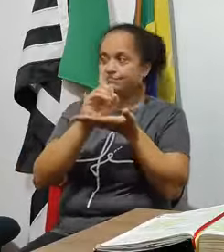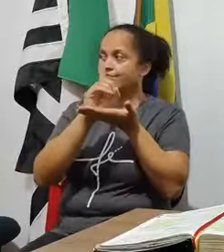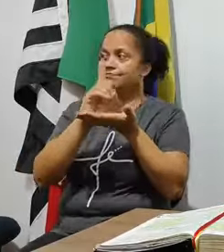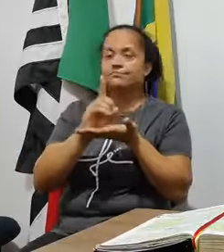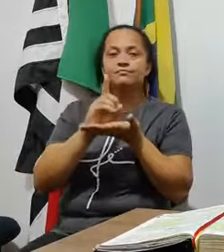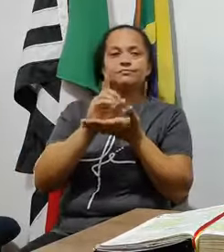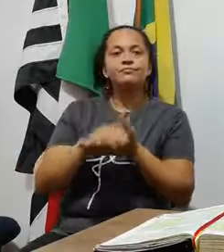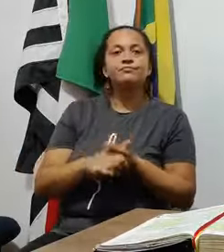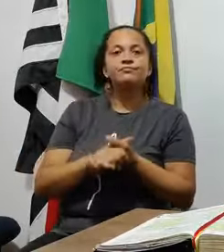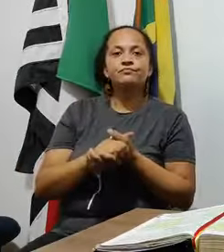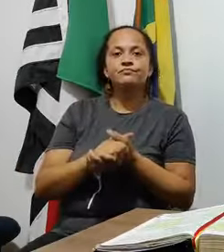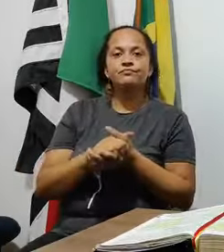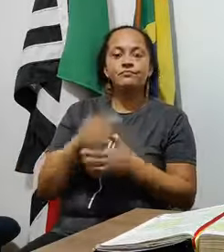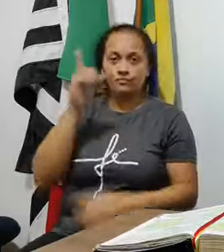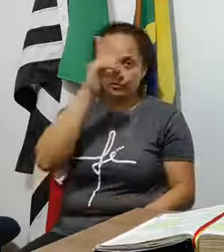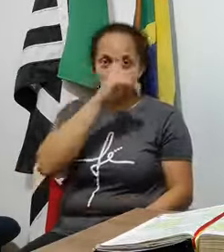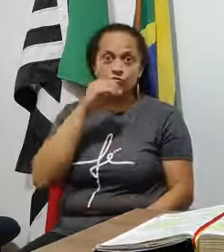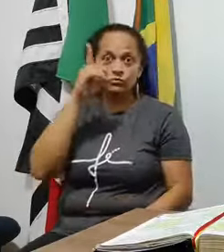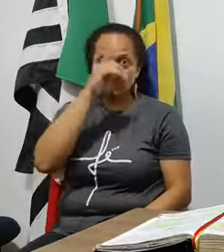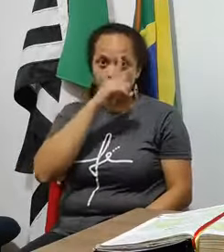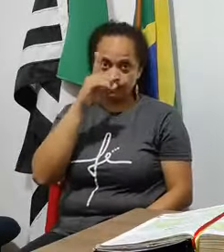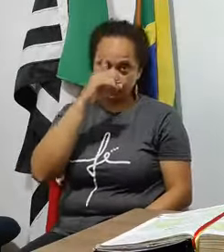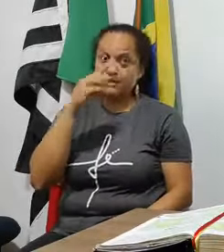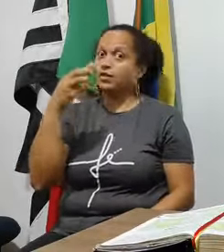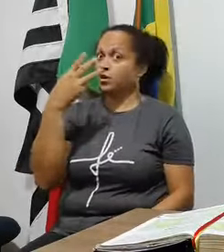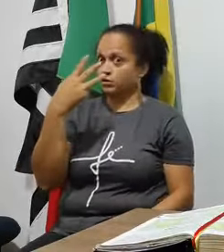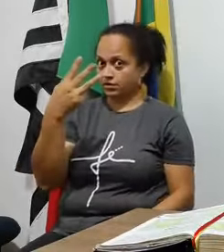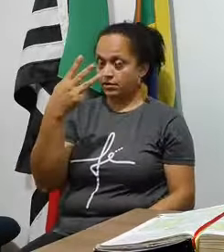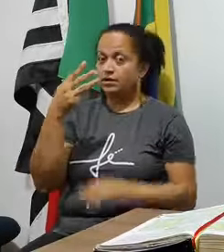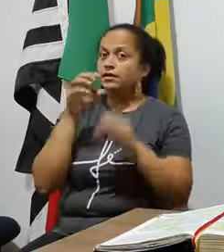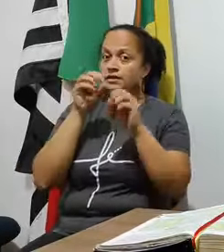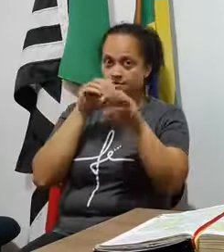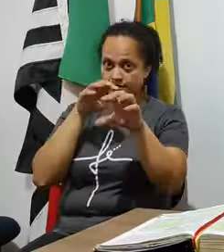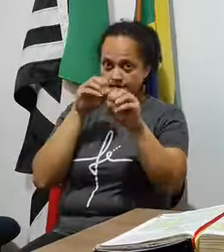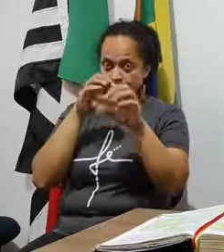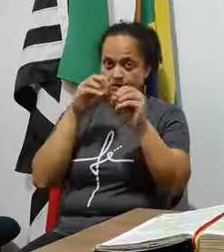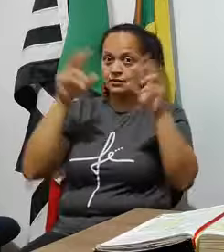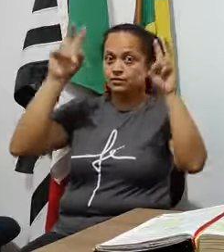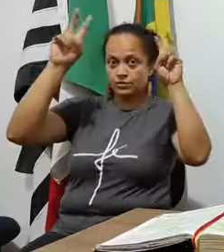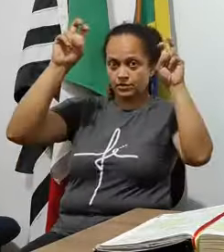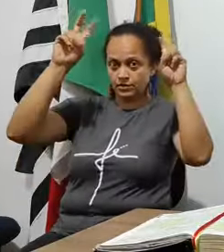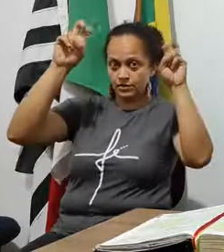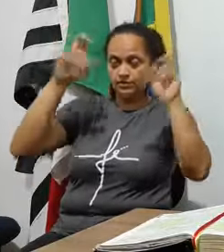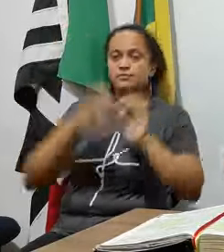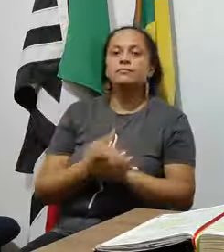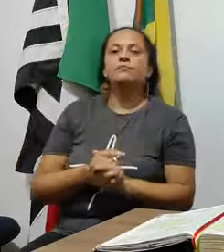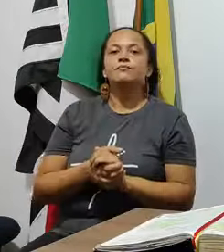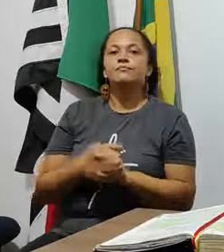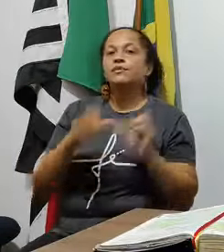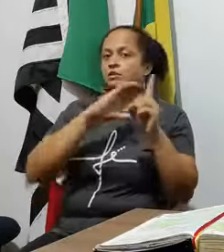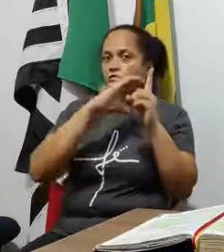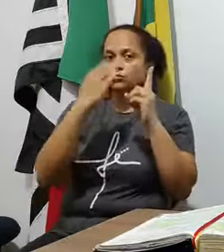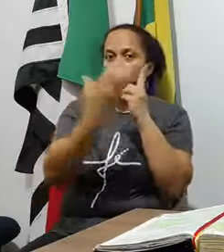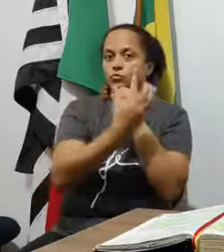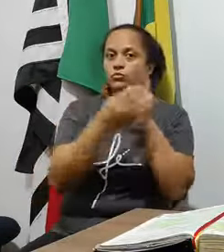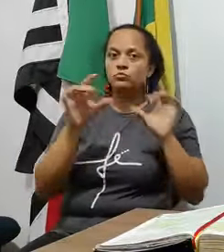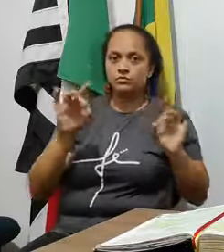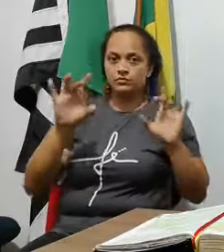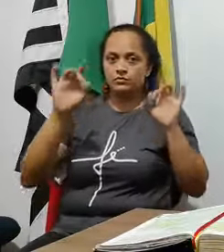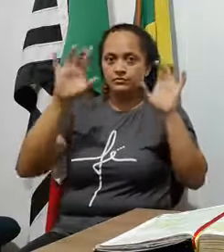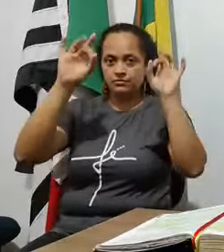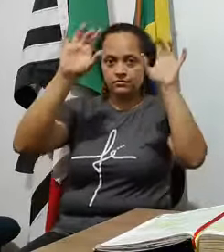hoje. No domingo nós vamos dar a terceira parte desse tema, e vai ser um culto